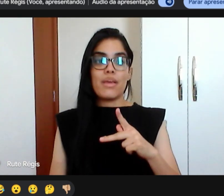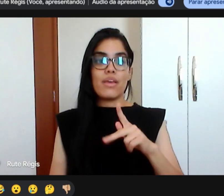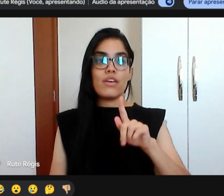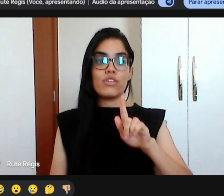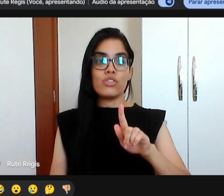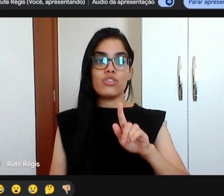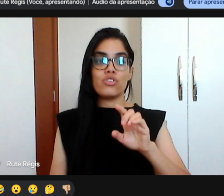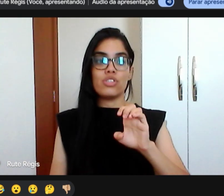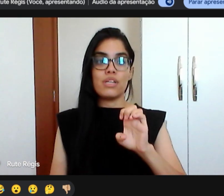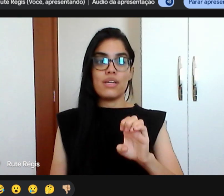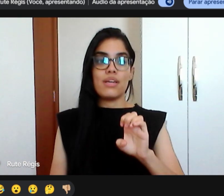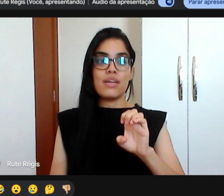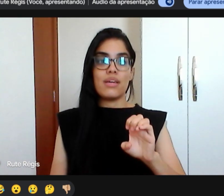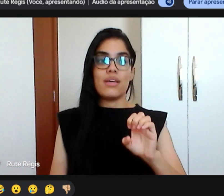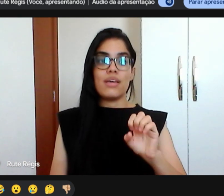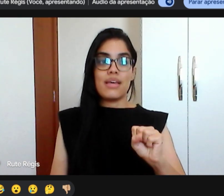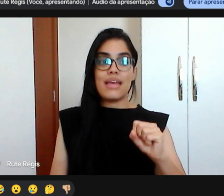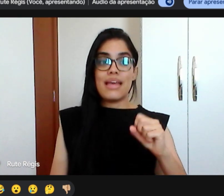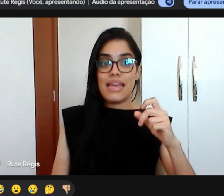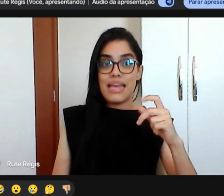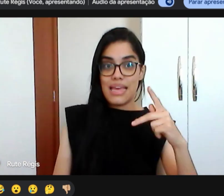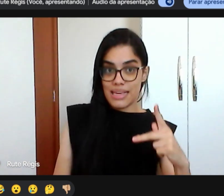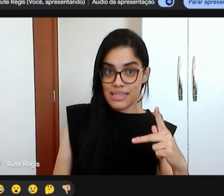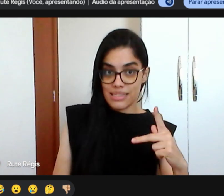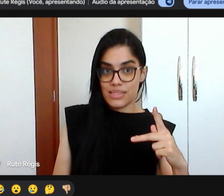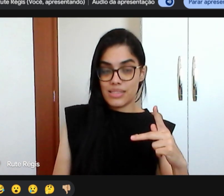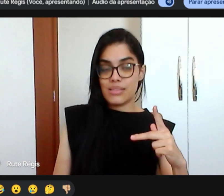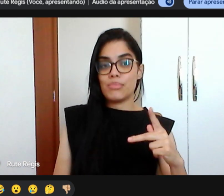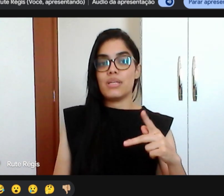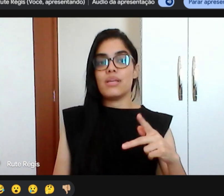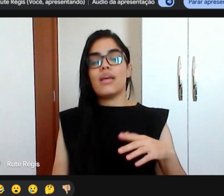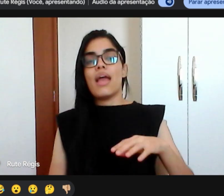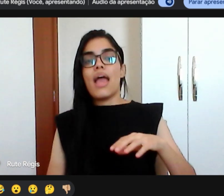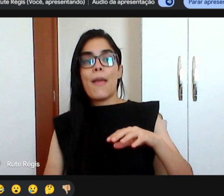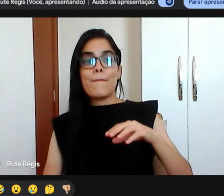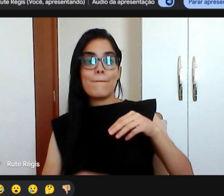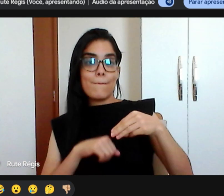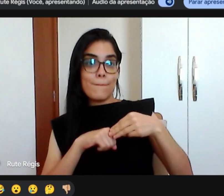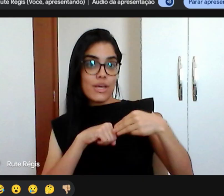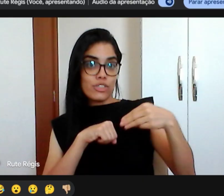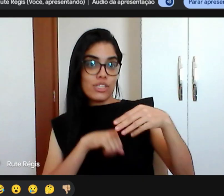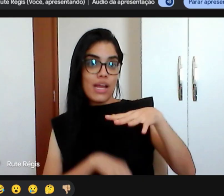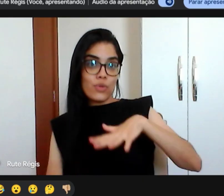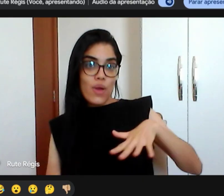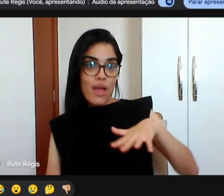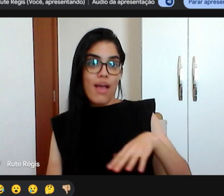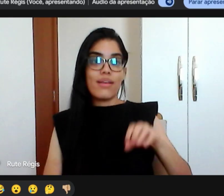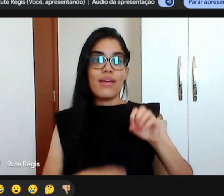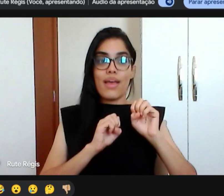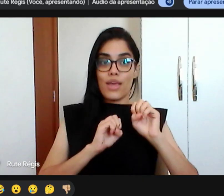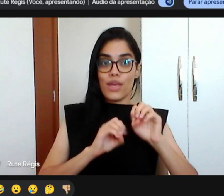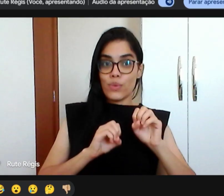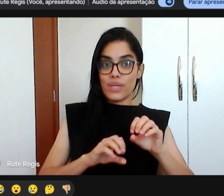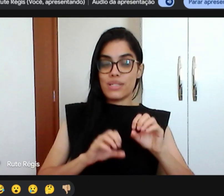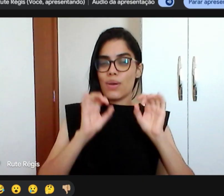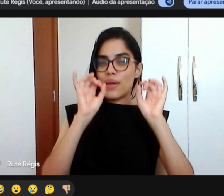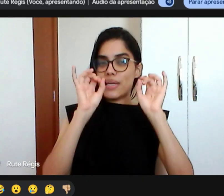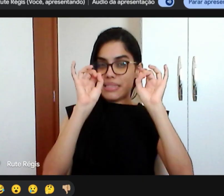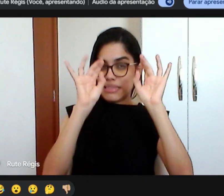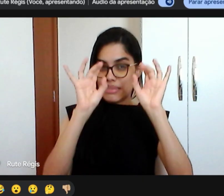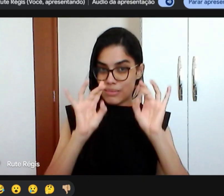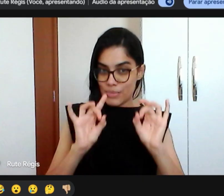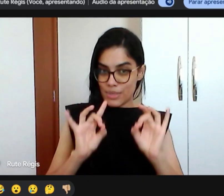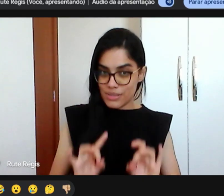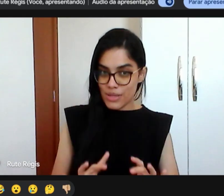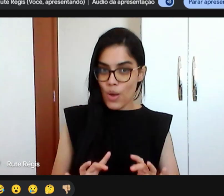Nós temos também o PPGESP, que é na área da educação